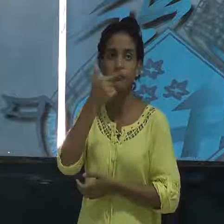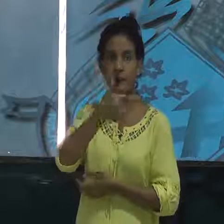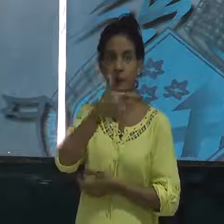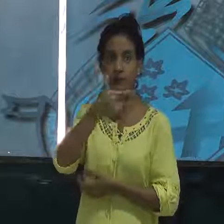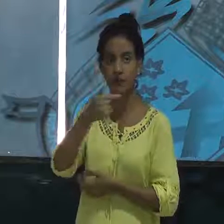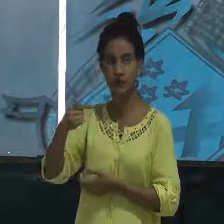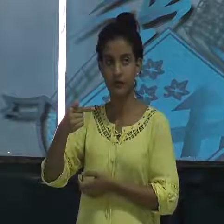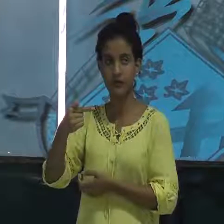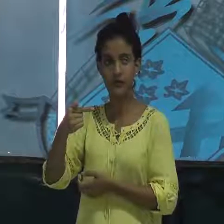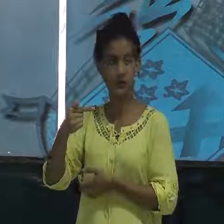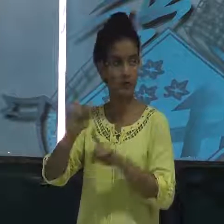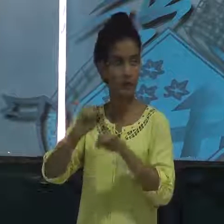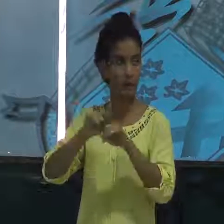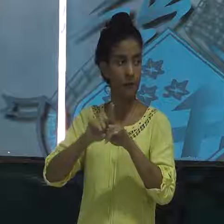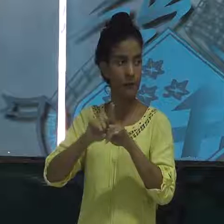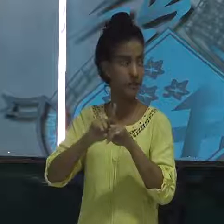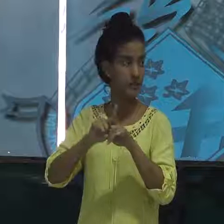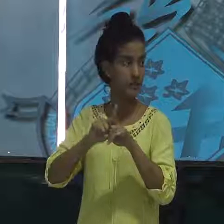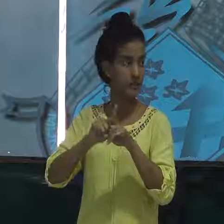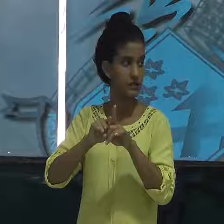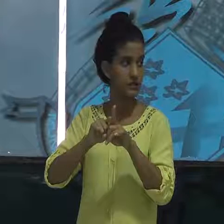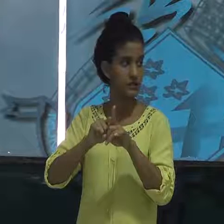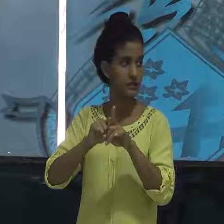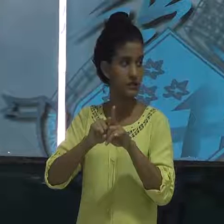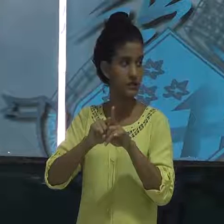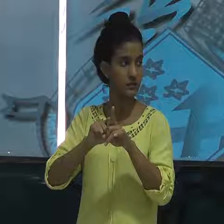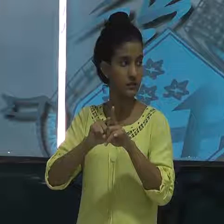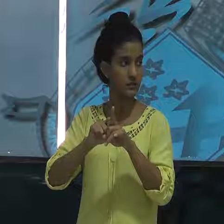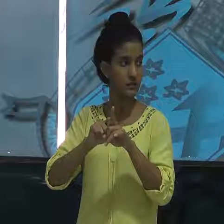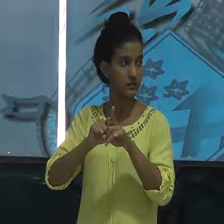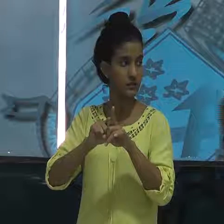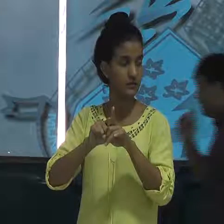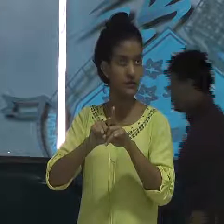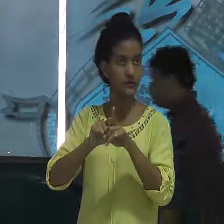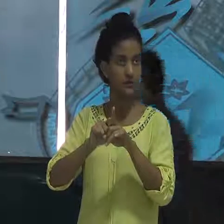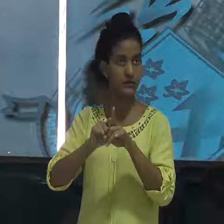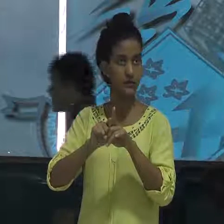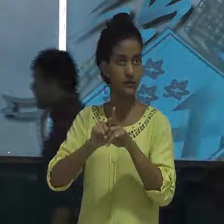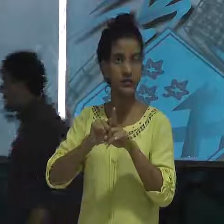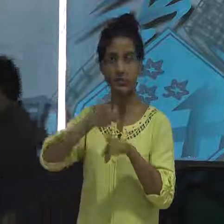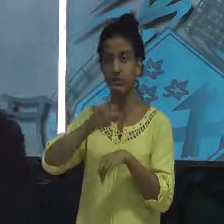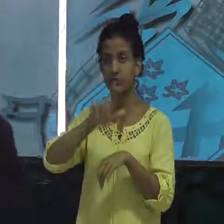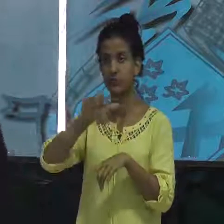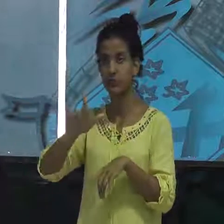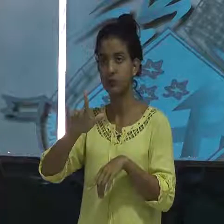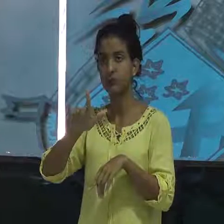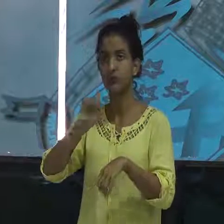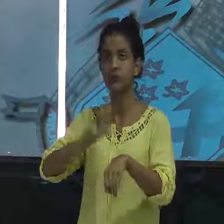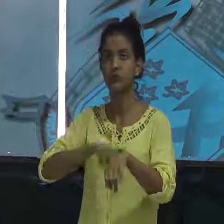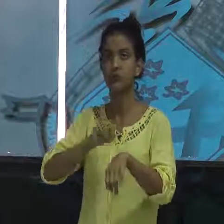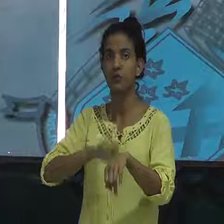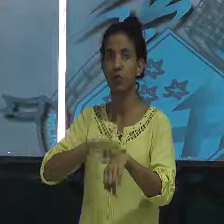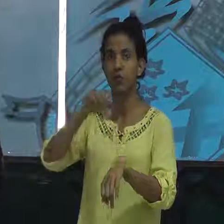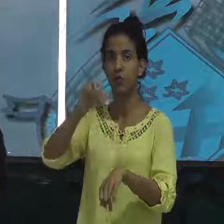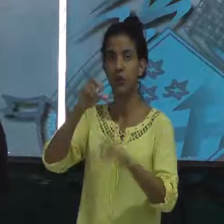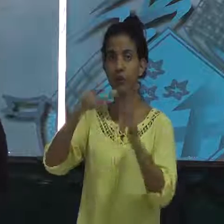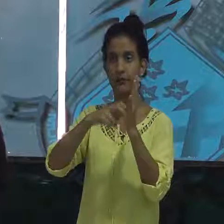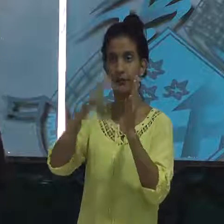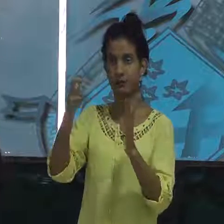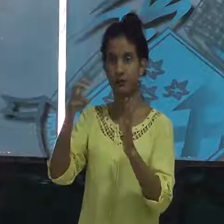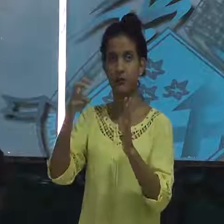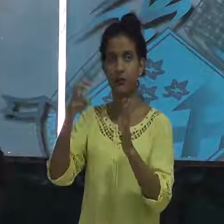27/7, ou seja, depois de amanhã, né? Às 9 horas da manhã, em nossa agência, situada na